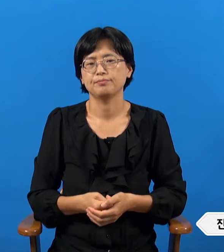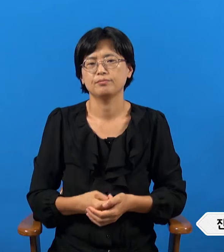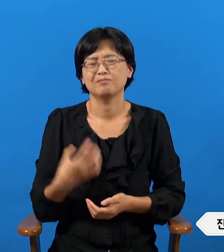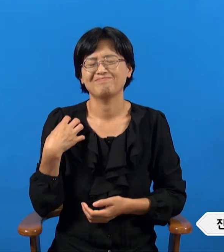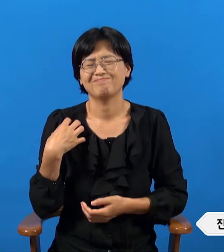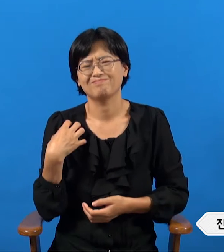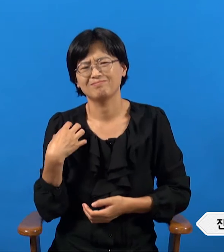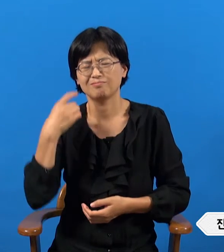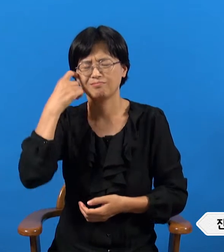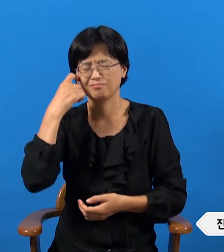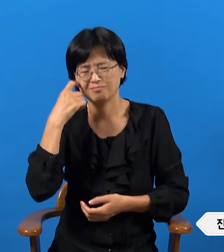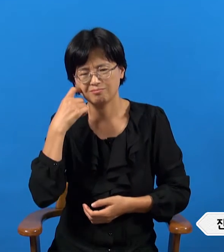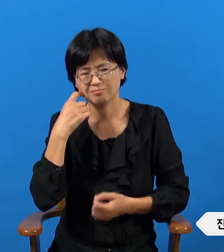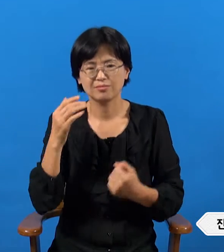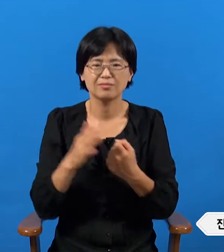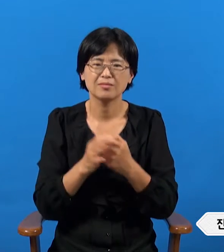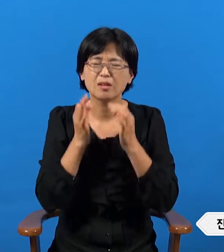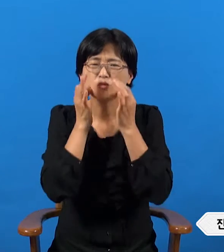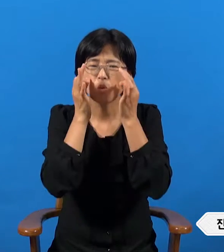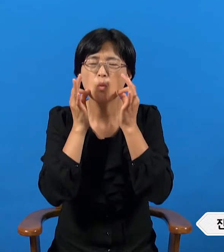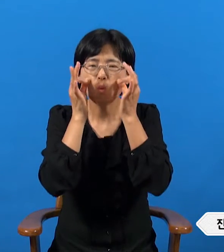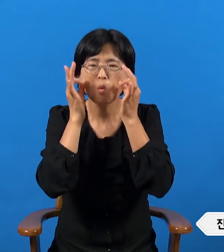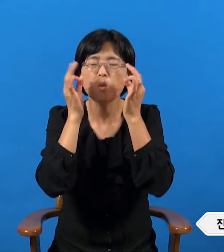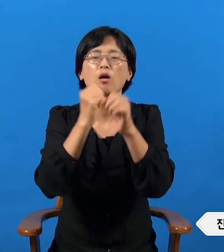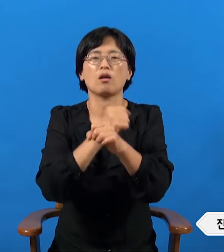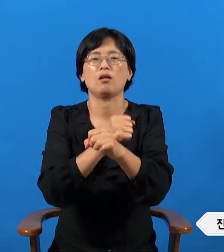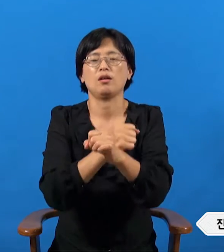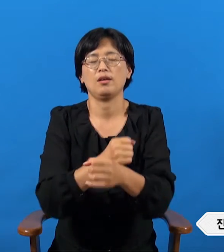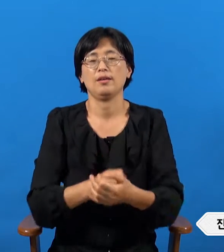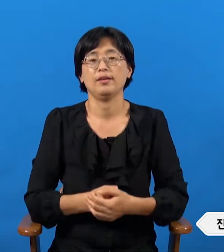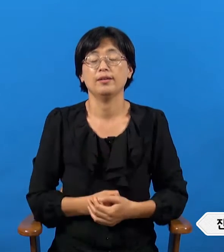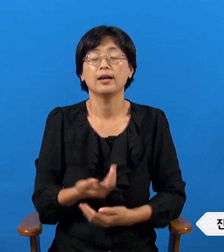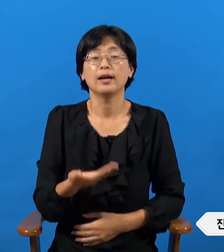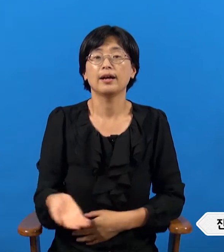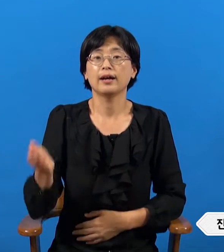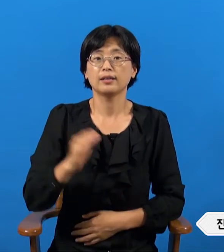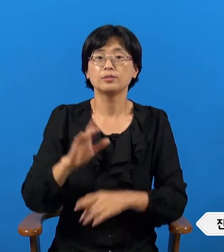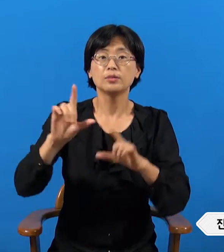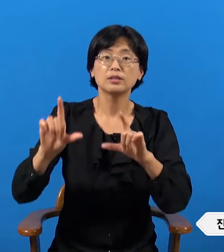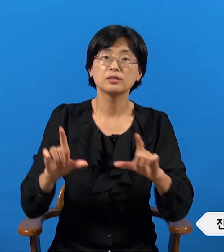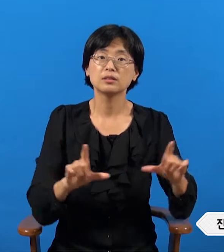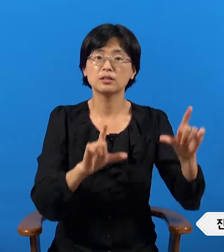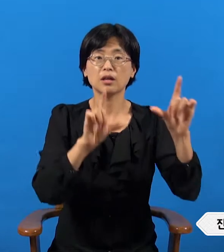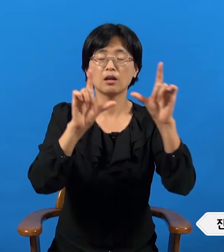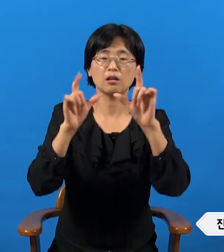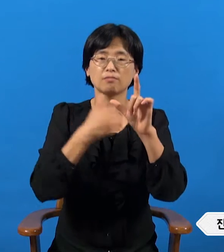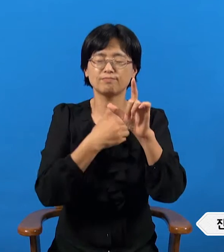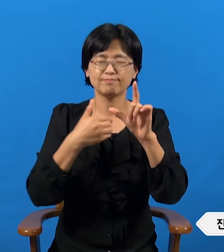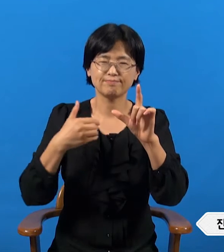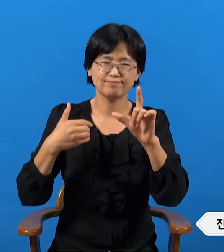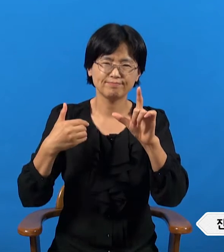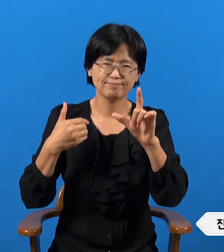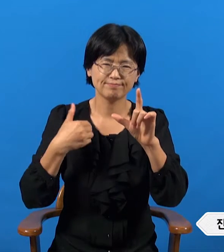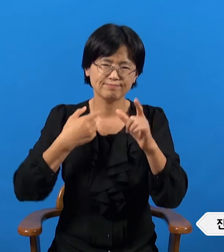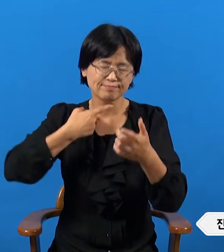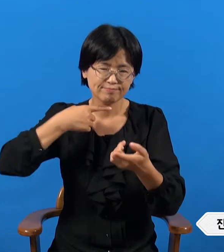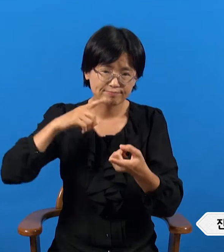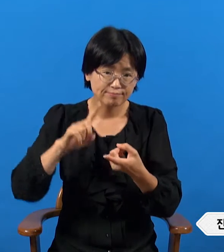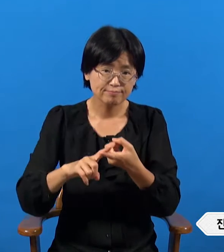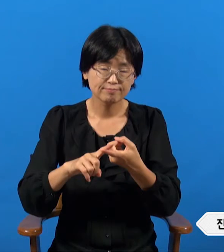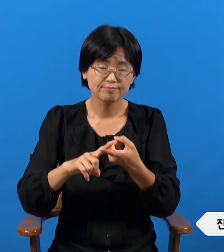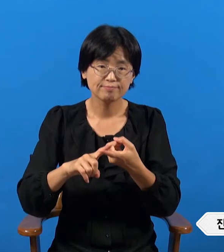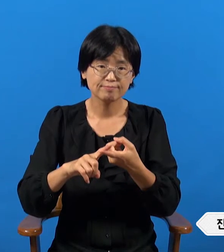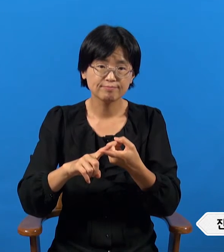그 프레셔를 느낍니다. 그래서 더 안간힘을 씁니다. 그런데 우리 삶 가운데 만족할 만한